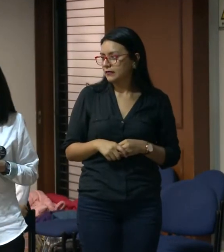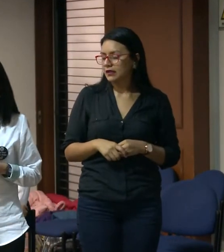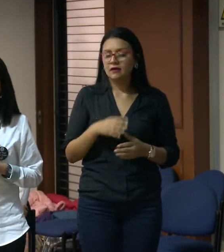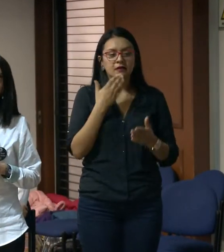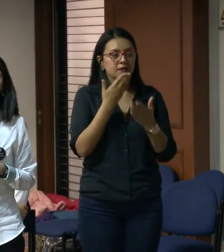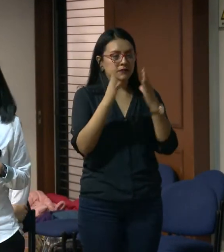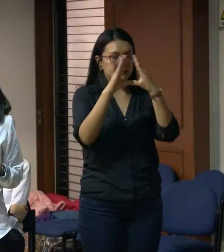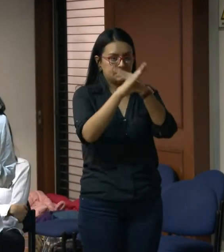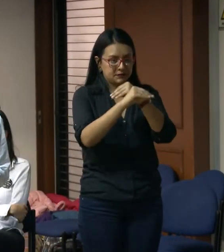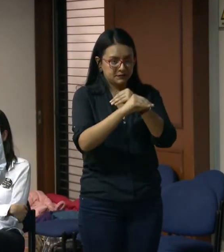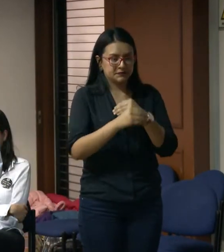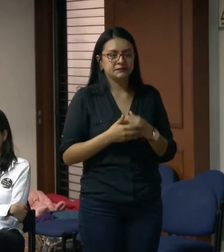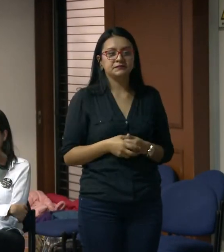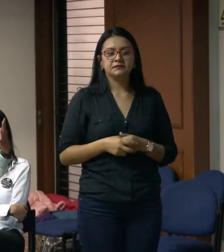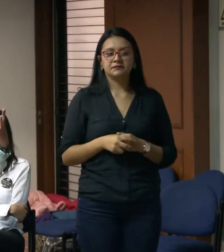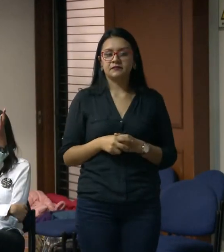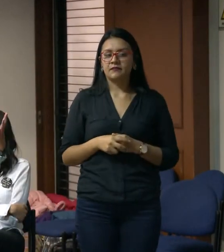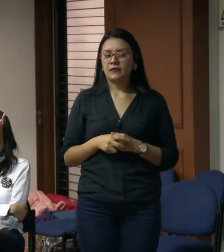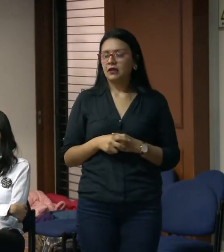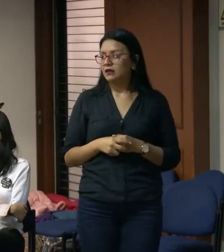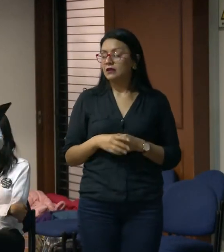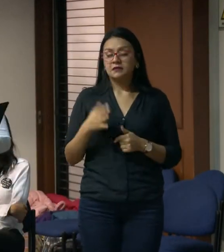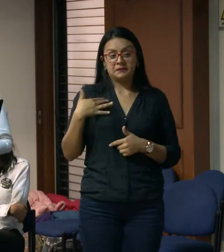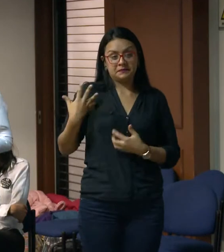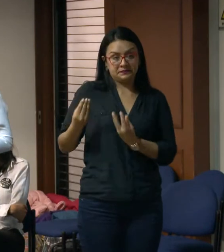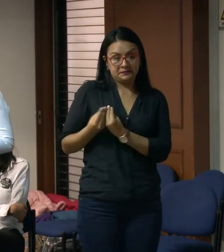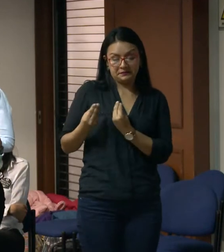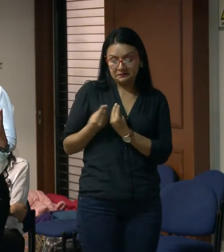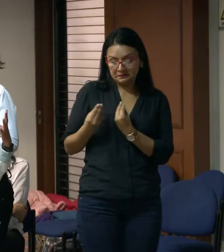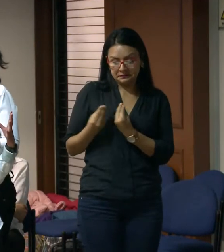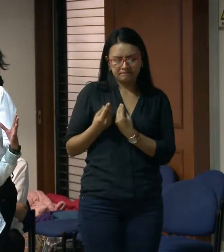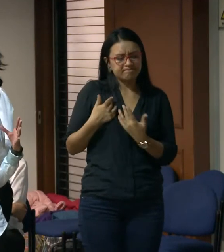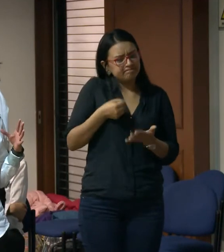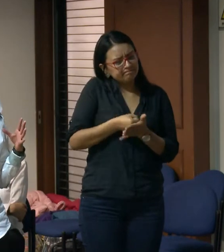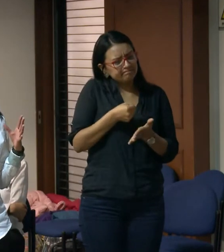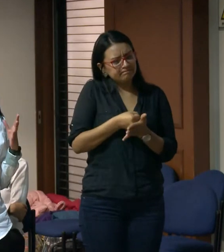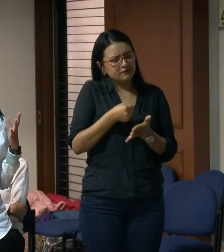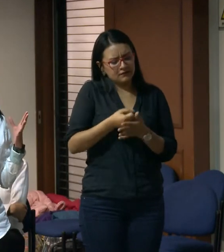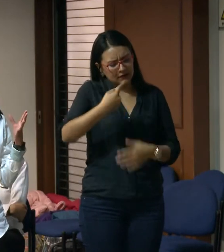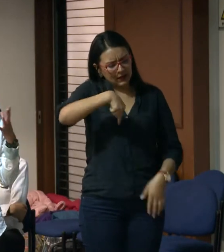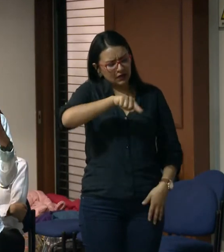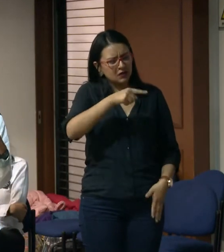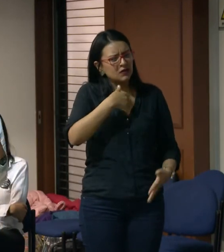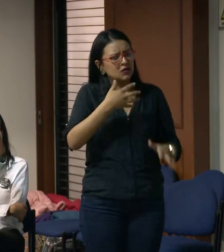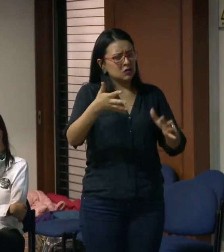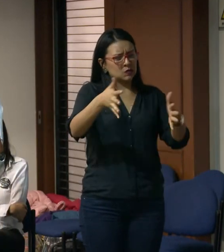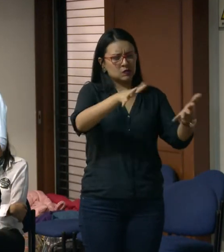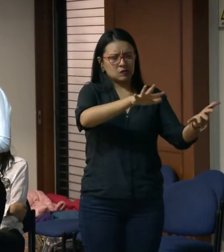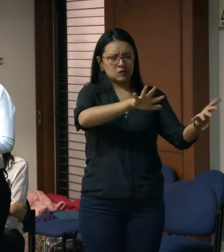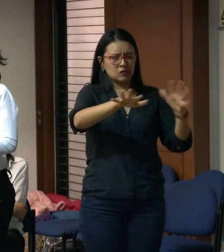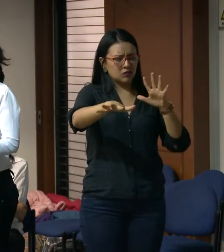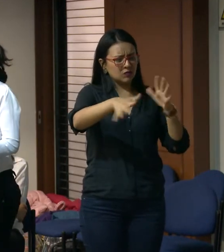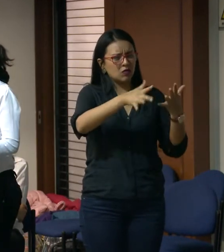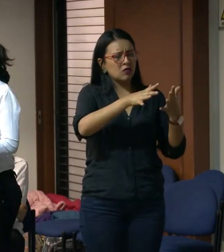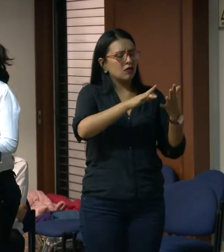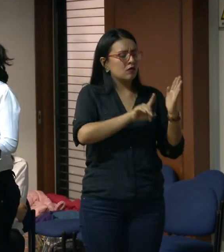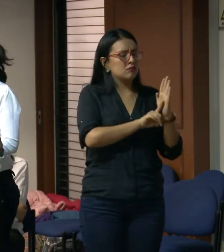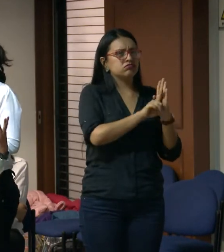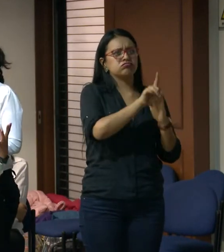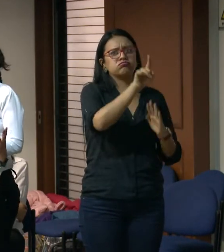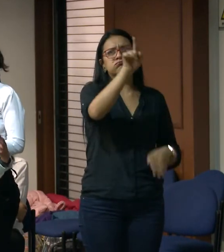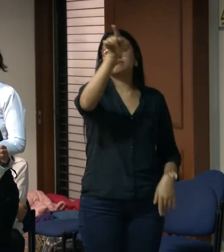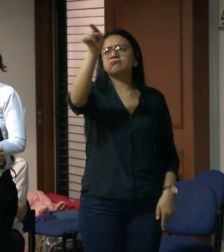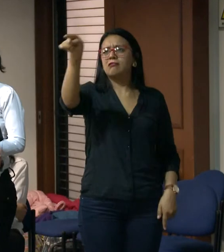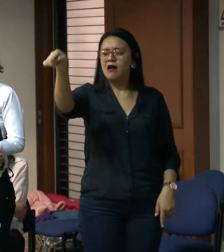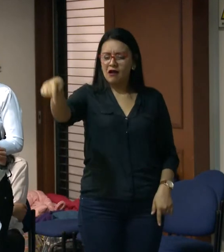Buenas noches. Bueno, con mis compañeras hemos intentado hacerles más o menos el recorrido de todo lo que